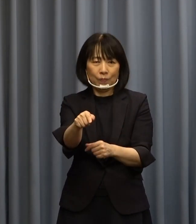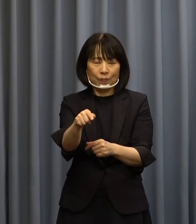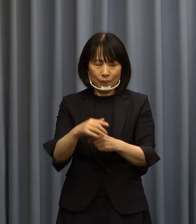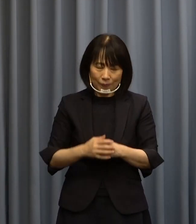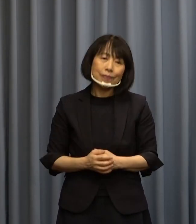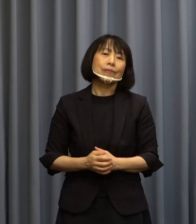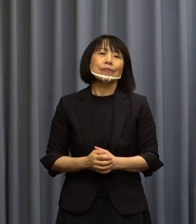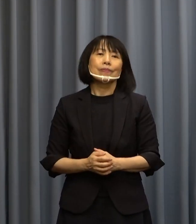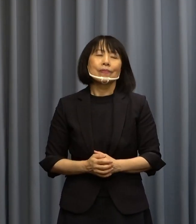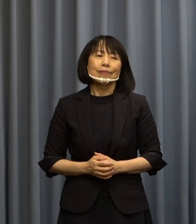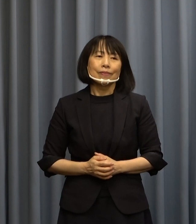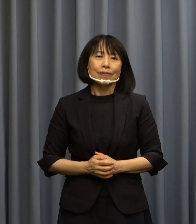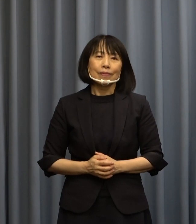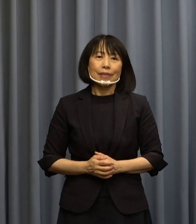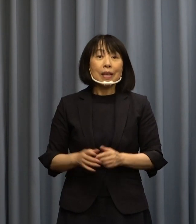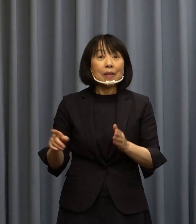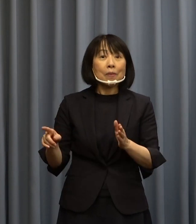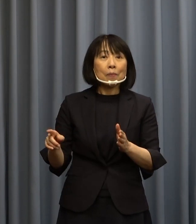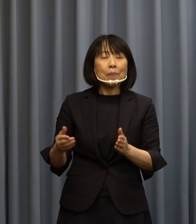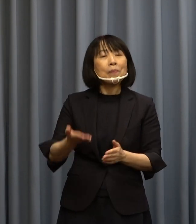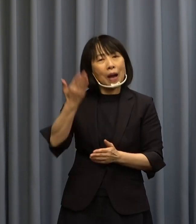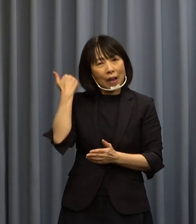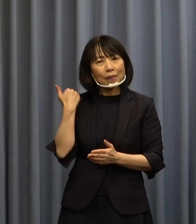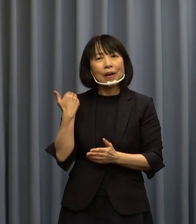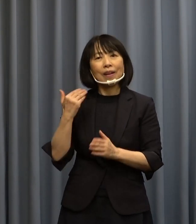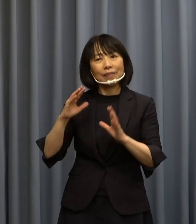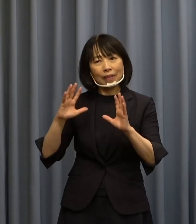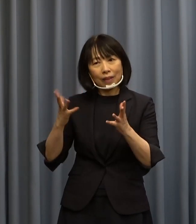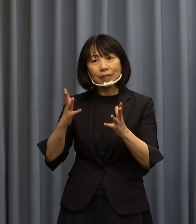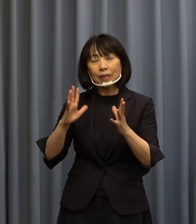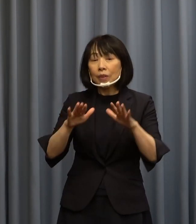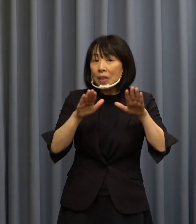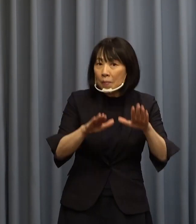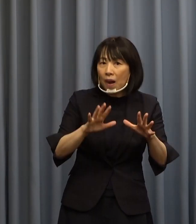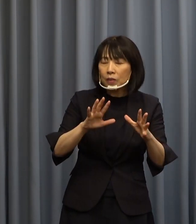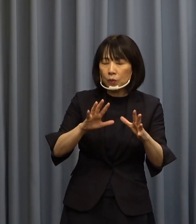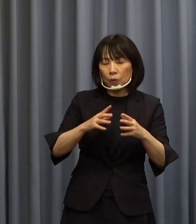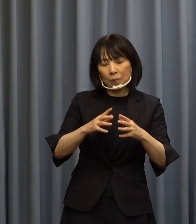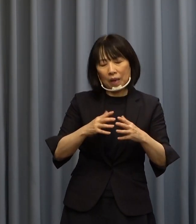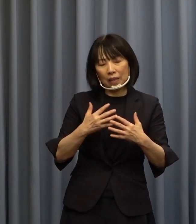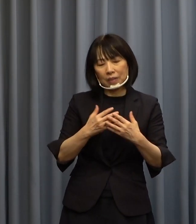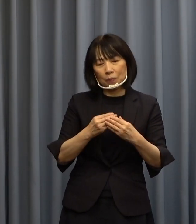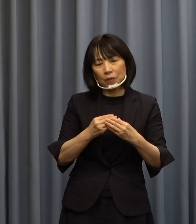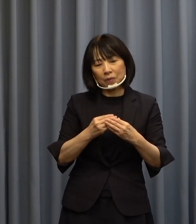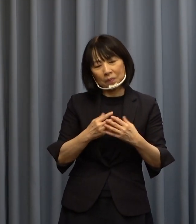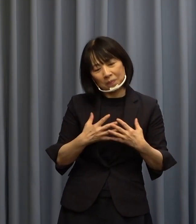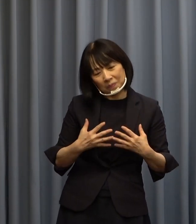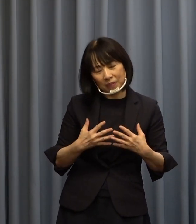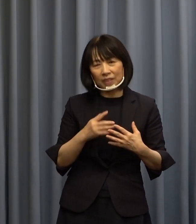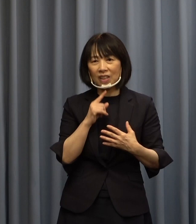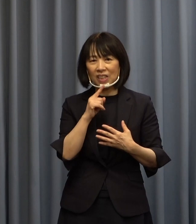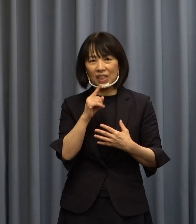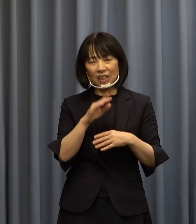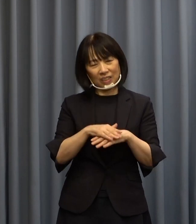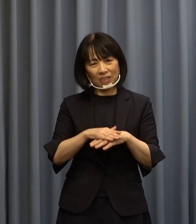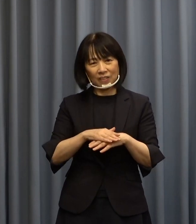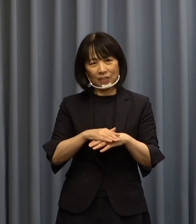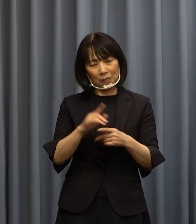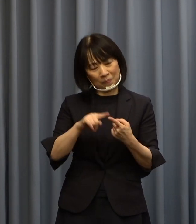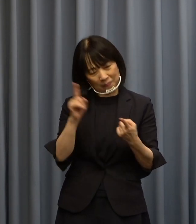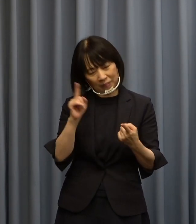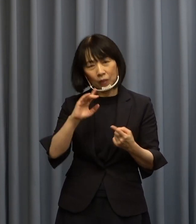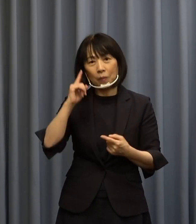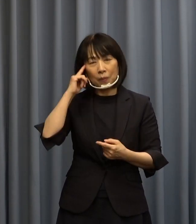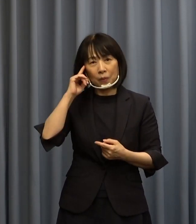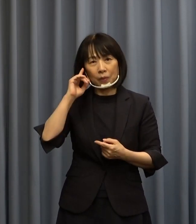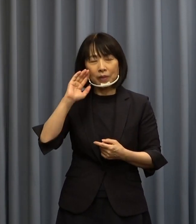その何て言うんだろう今まであんまりなかったパターンあるいはその、緩みっていうと言い方がいいかどうかは別としてもですね少